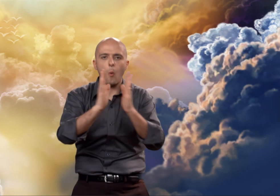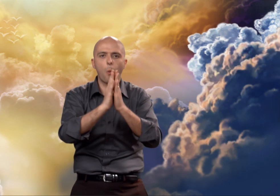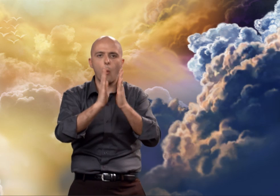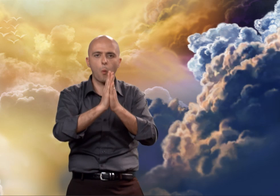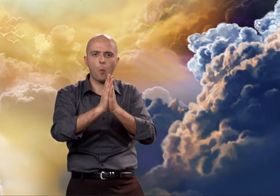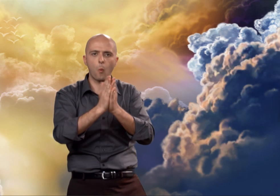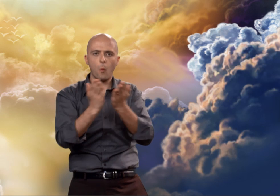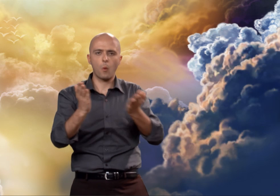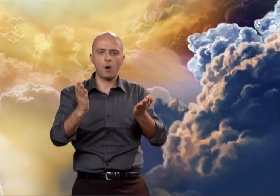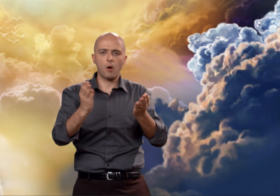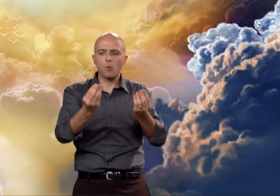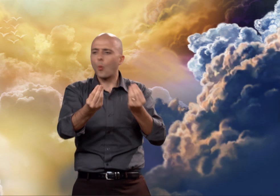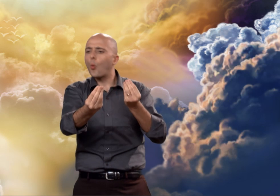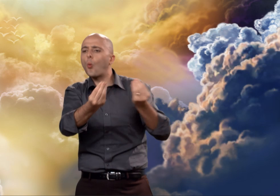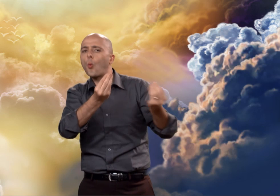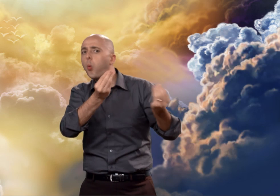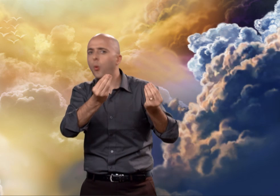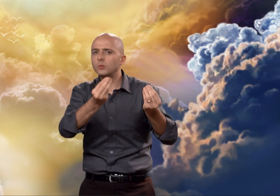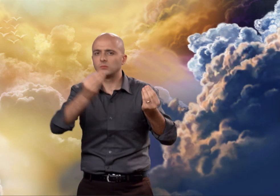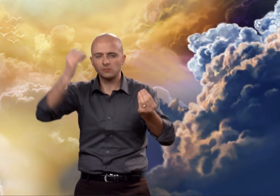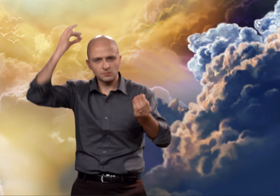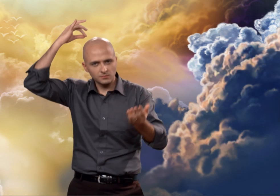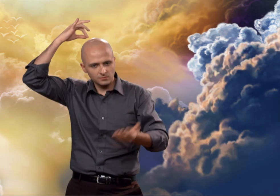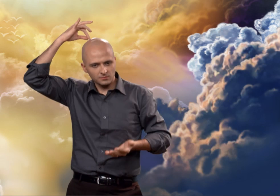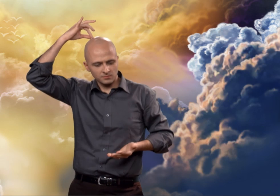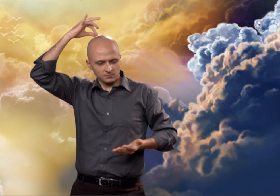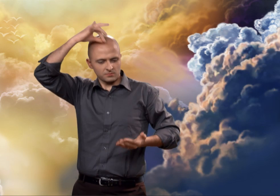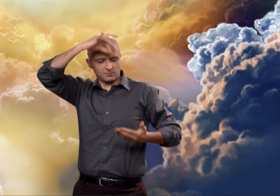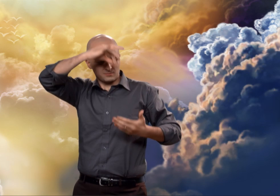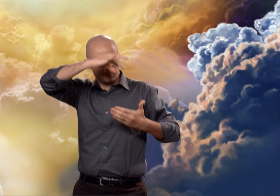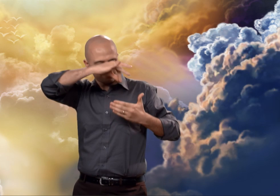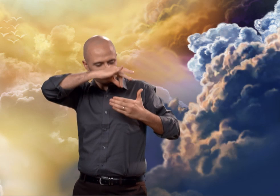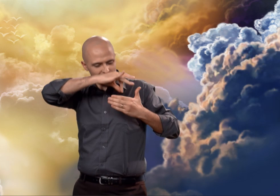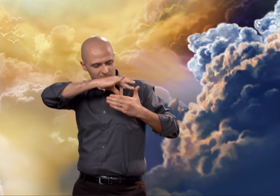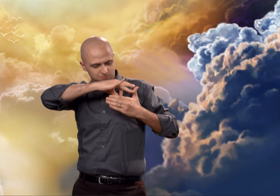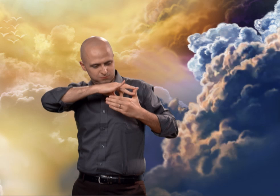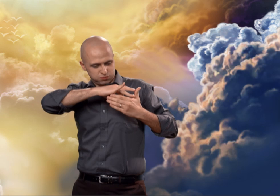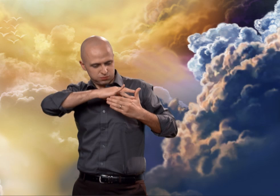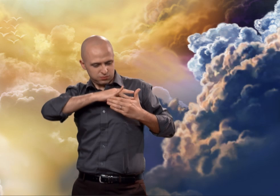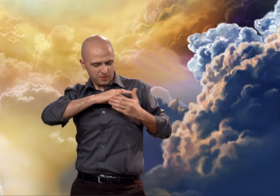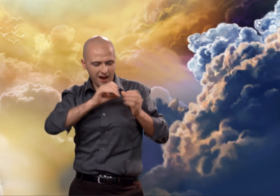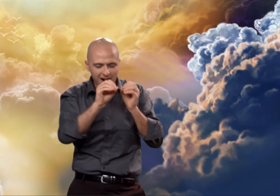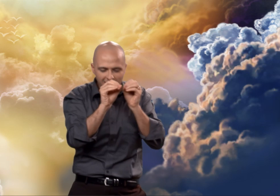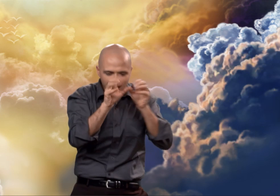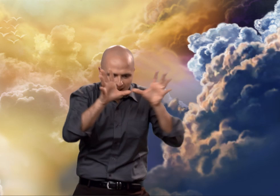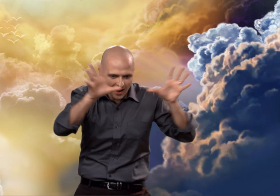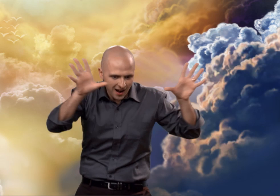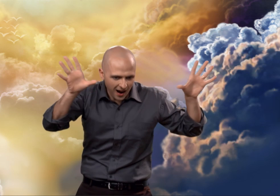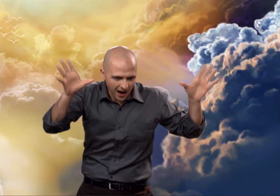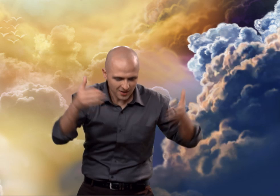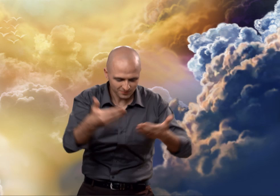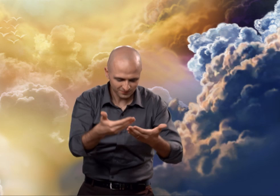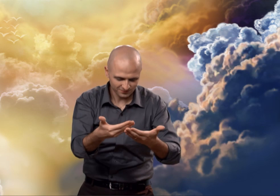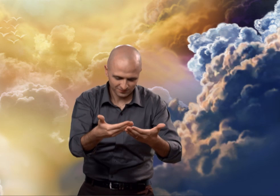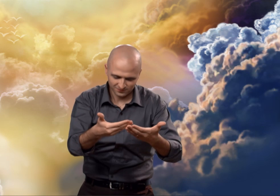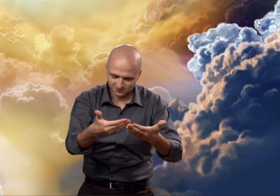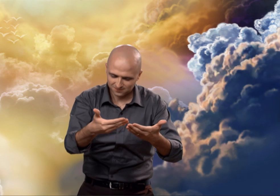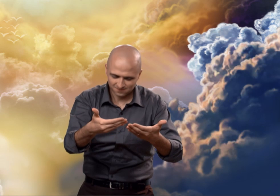âncora, são deixados a chocar-se contra as rochas da descrença. É obra-prima dos enganos de